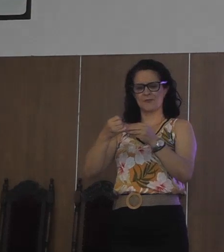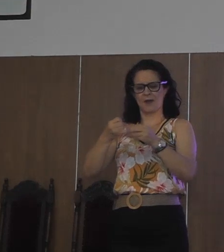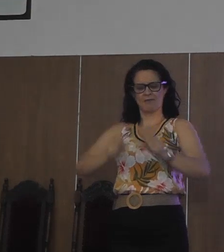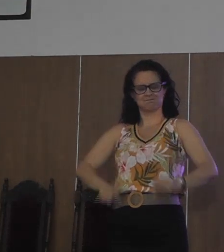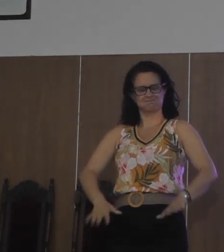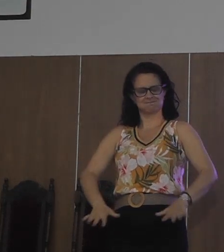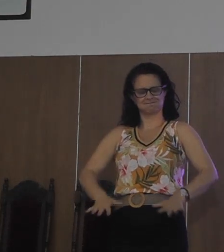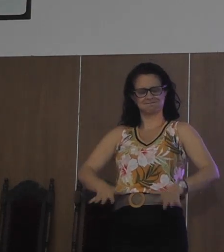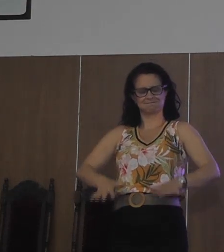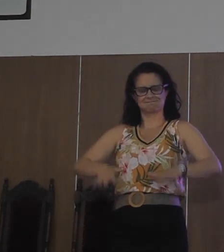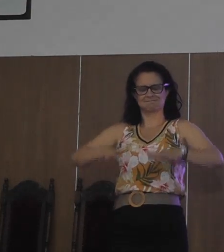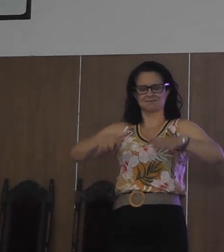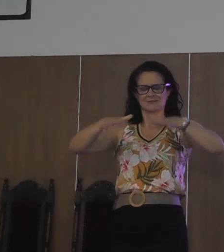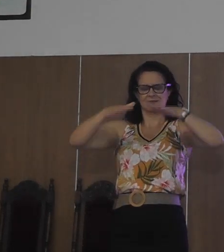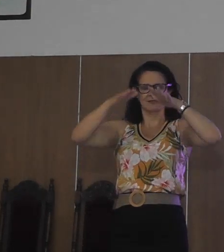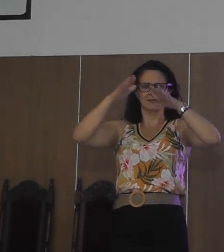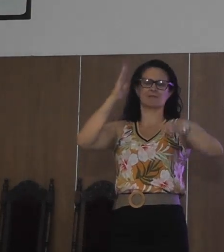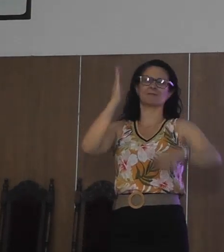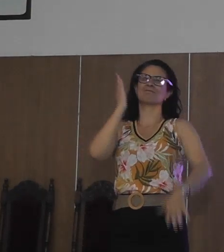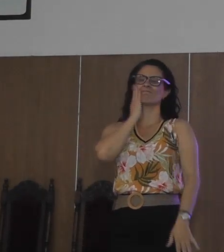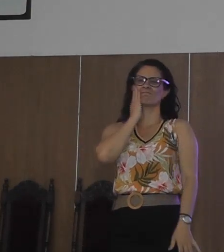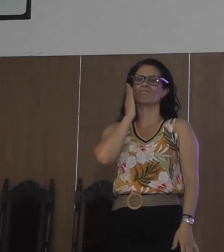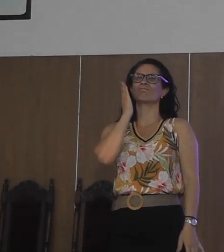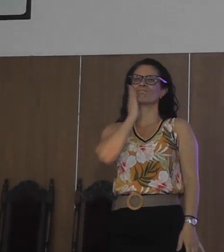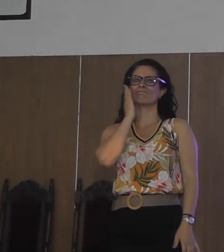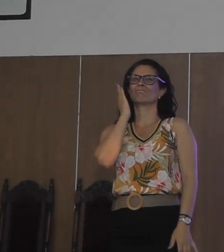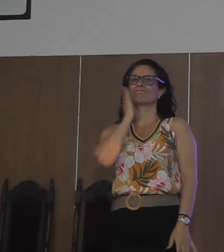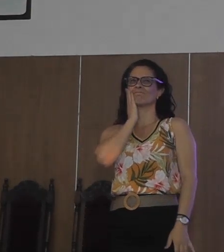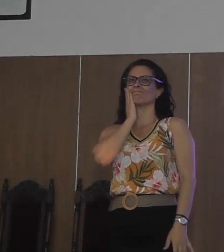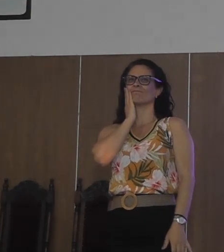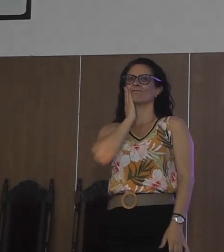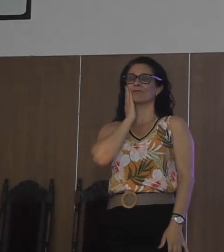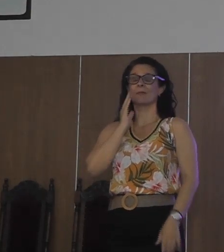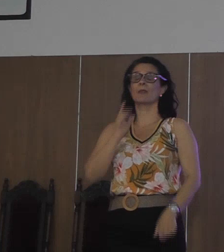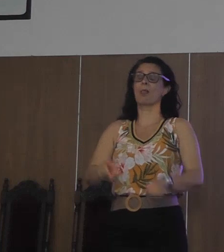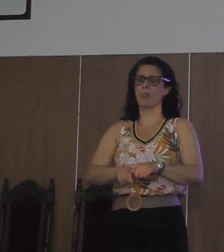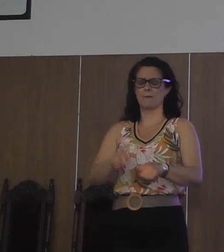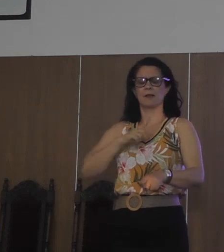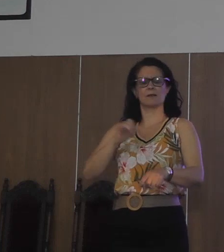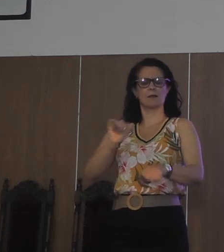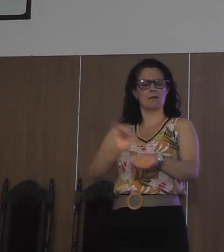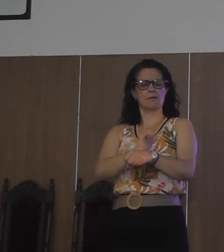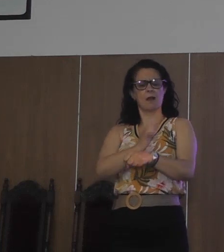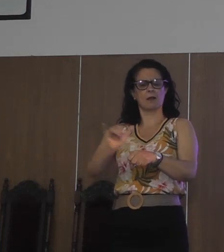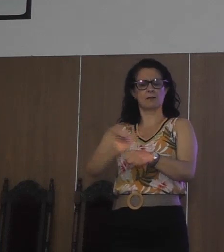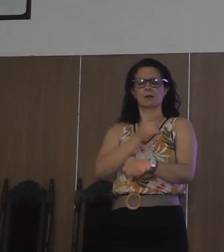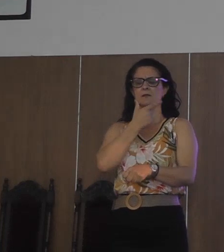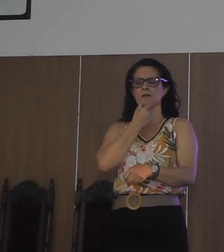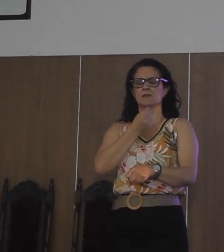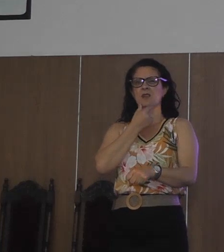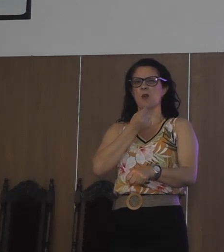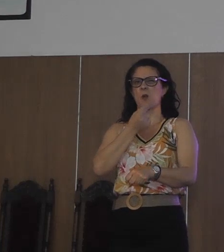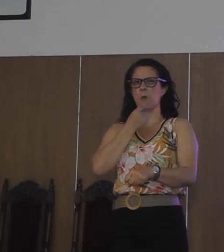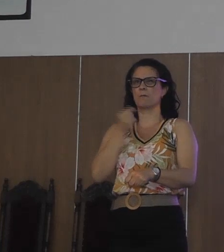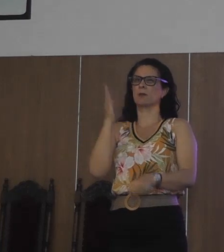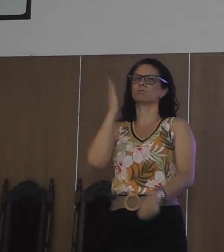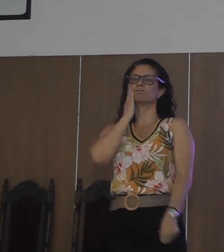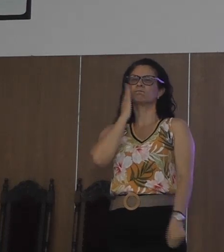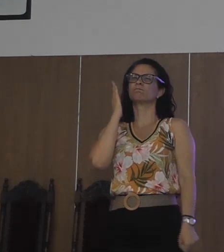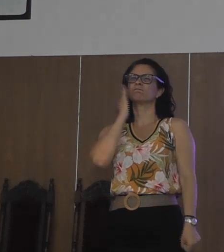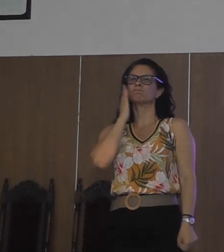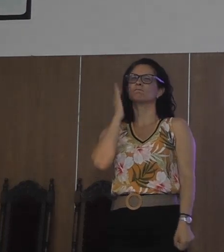sabedoria. Agora nós temos outra característica deste homem de Deus, um homem sábio. Não